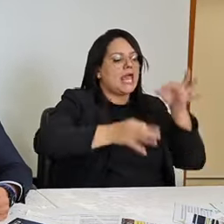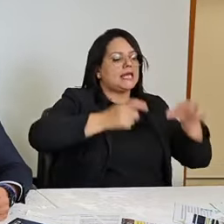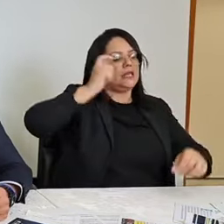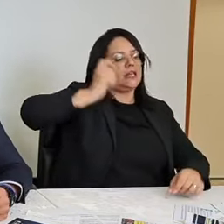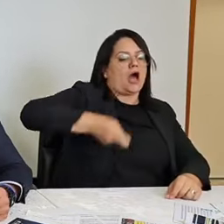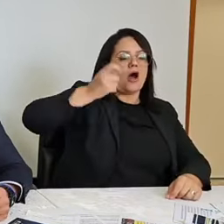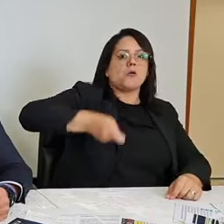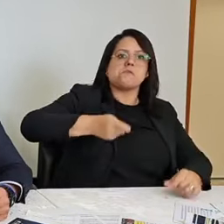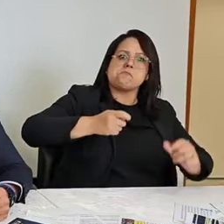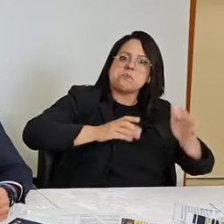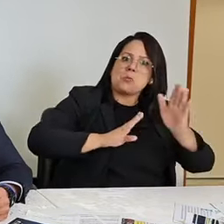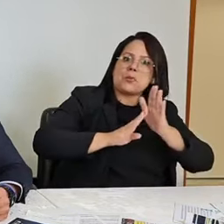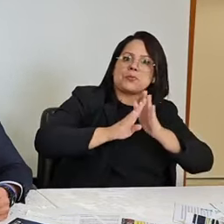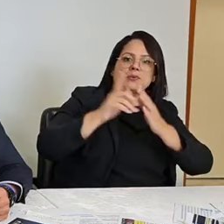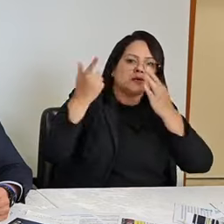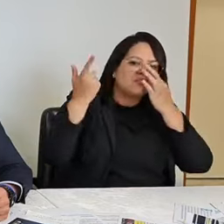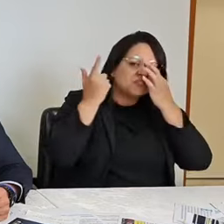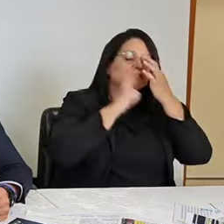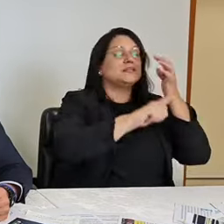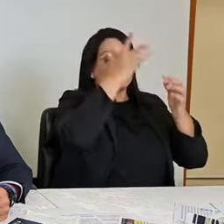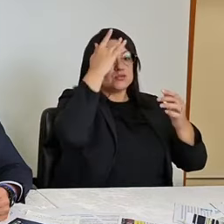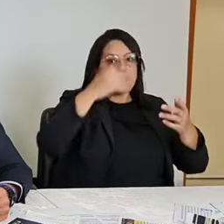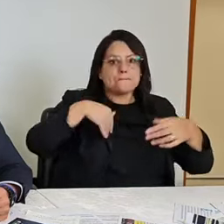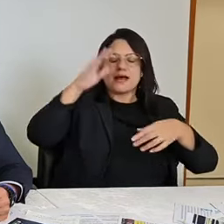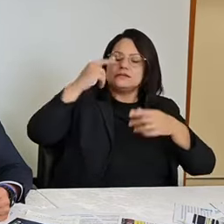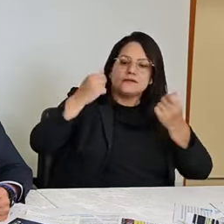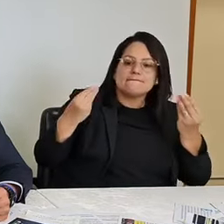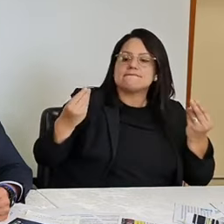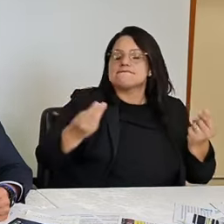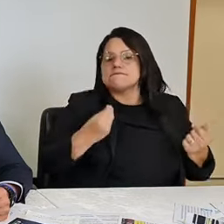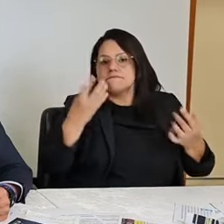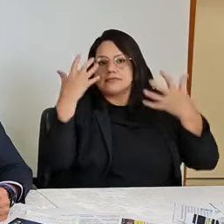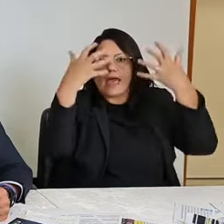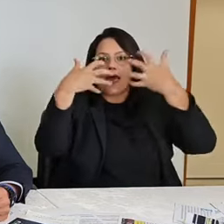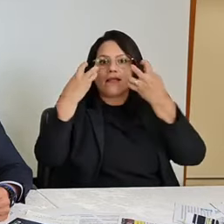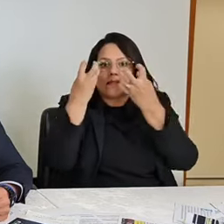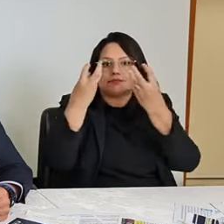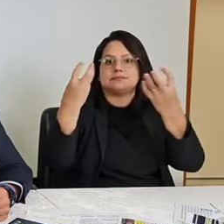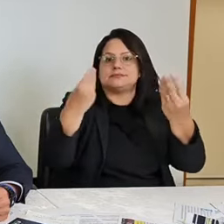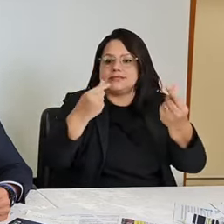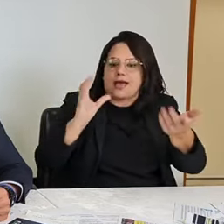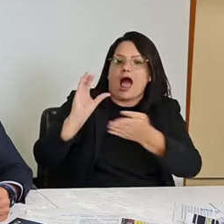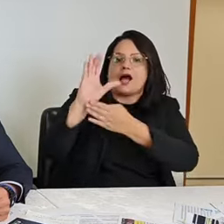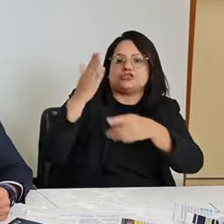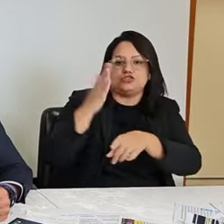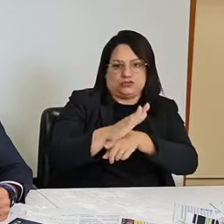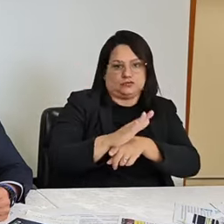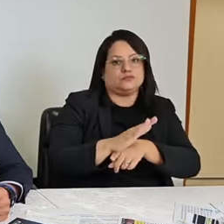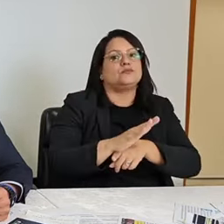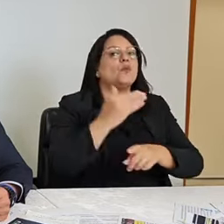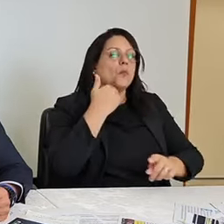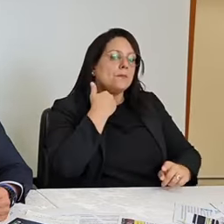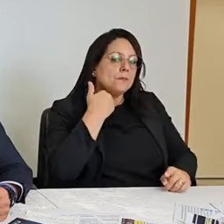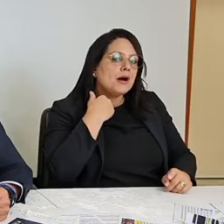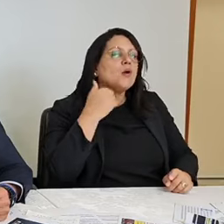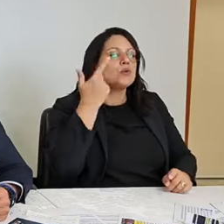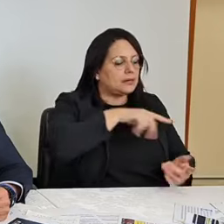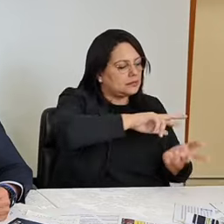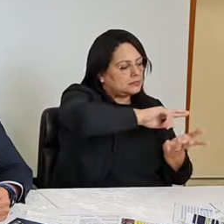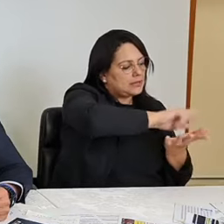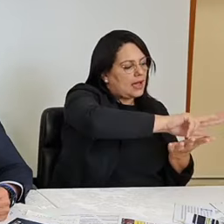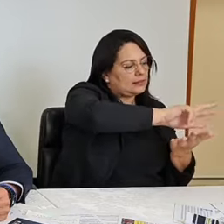hoje é demanda por investidores de mais ativos a serem colocados. O banco trabalha com uma carteira extensiva, estamos